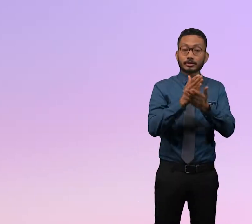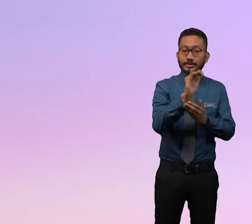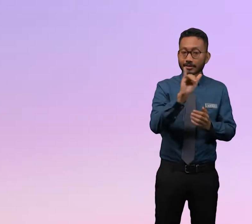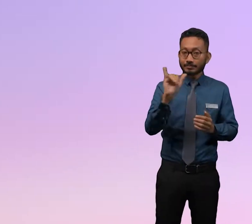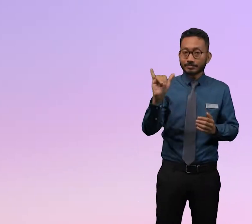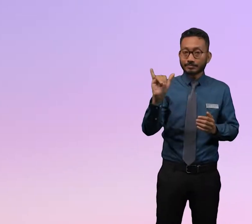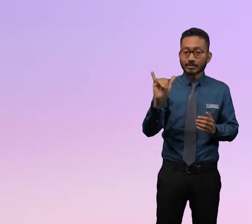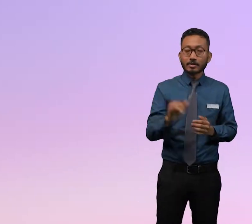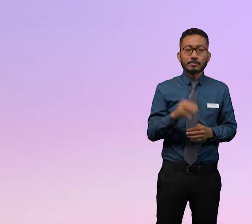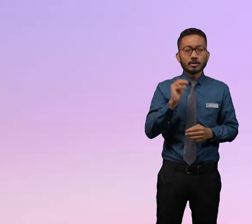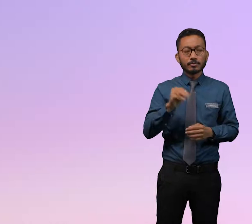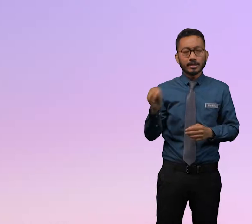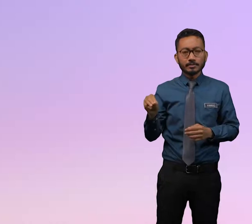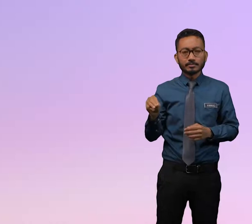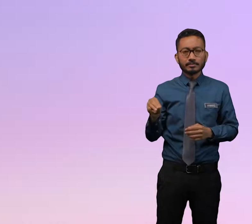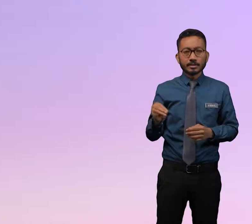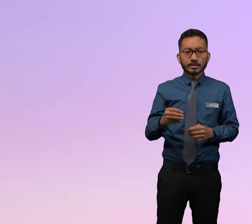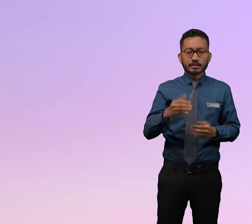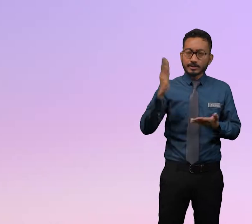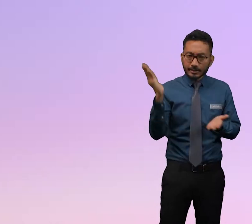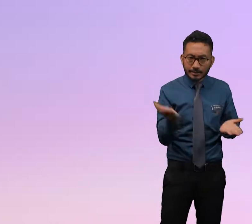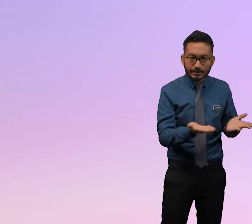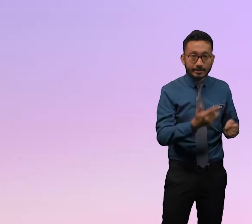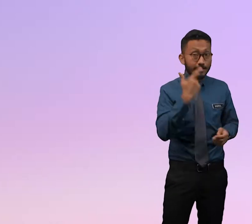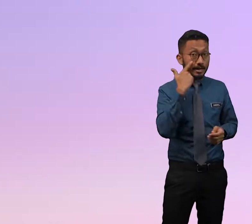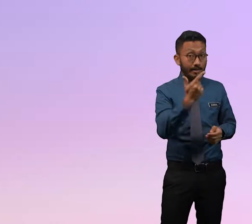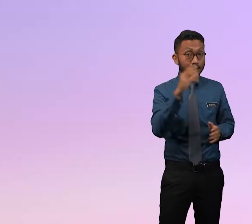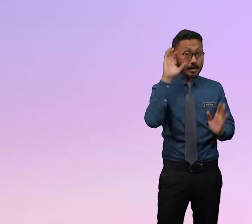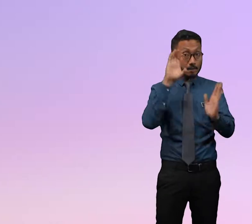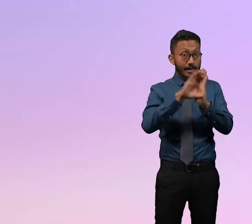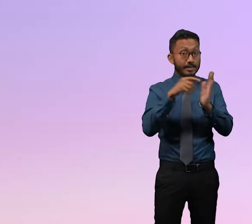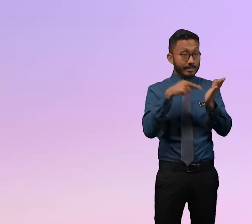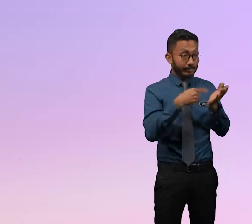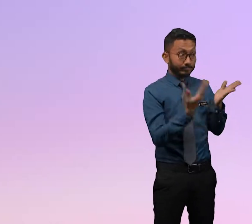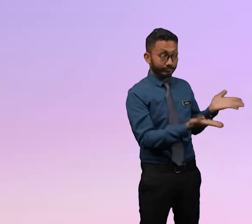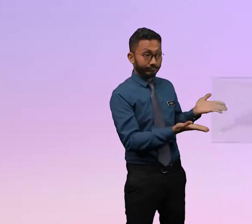Cetolongnya. Mula-mula, sila lihat gambar ini.